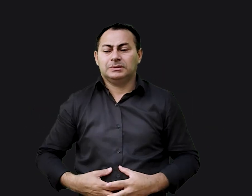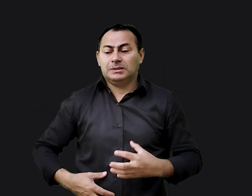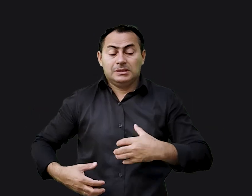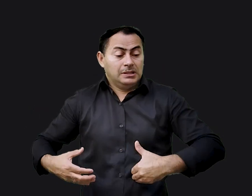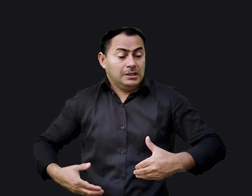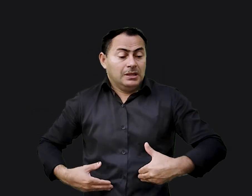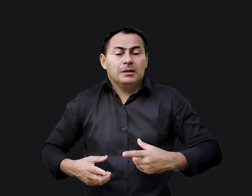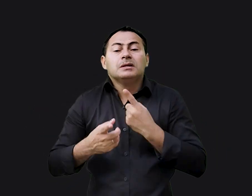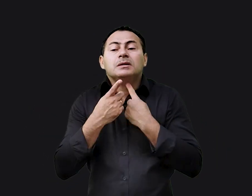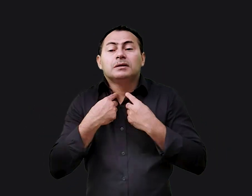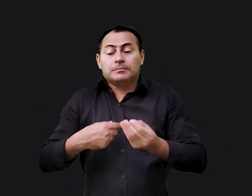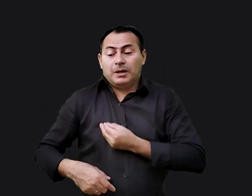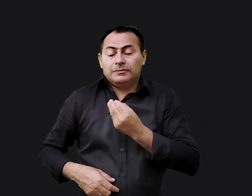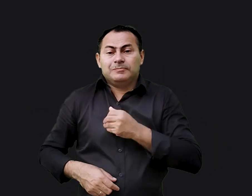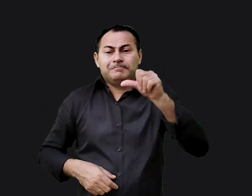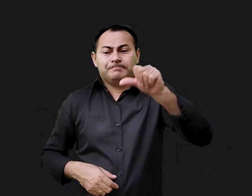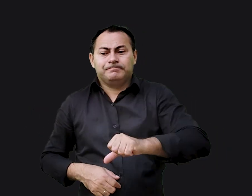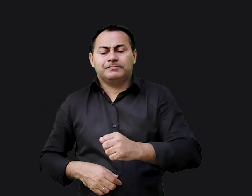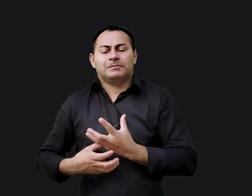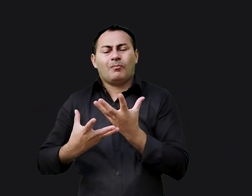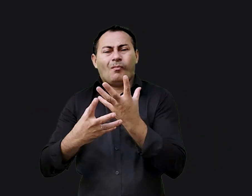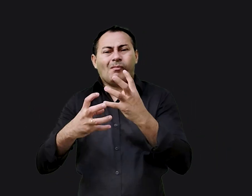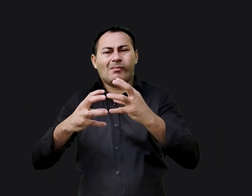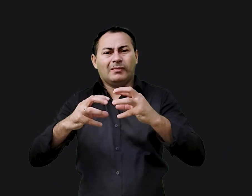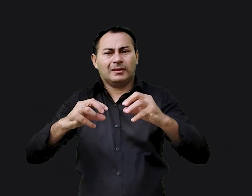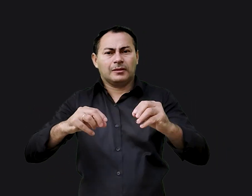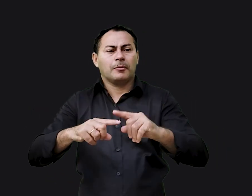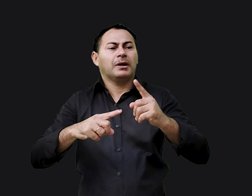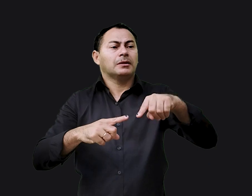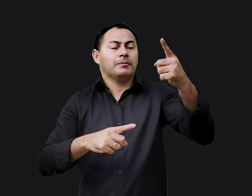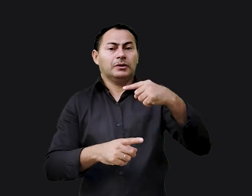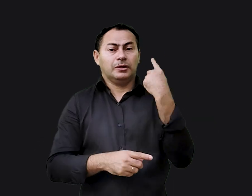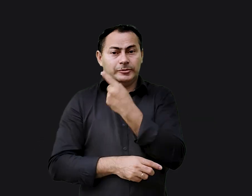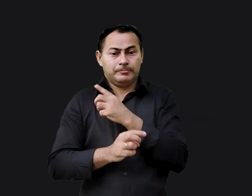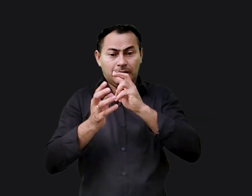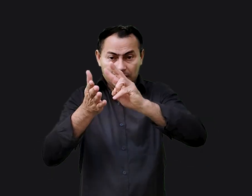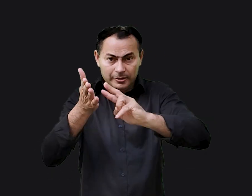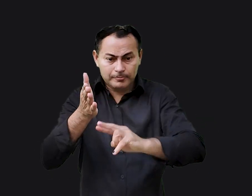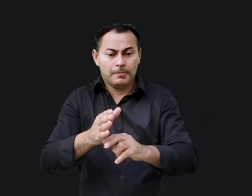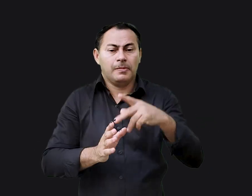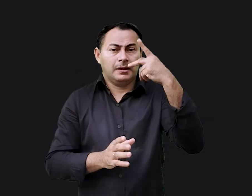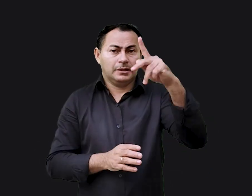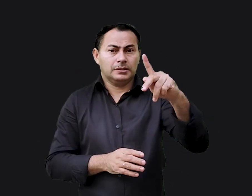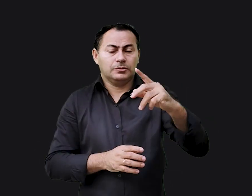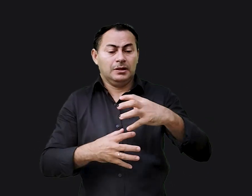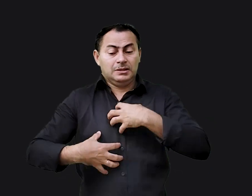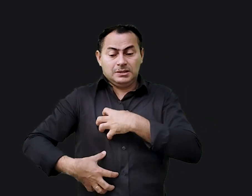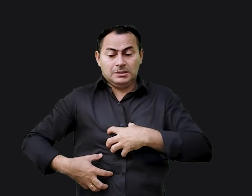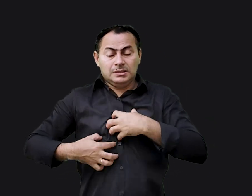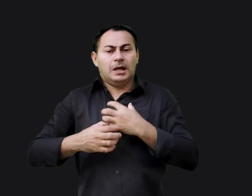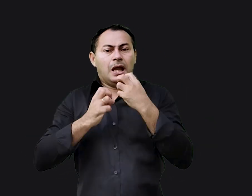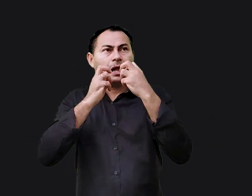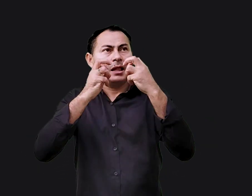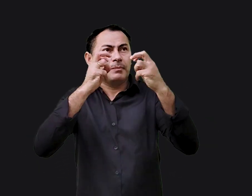estávamos Famintos e sedentos nossa vida ia se esvaindo mas depois nós lemos na sua aflição